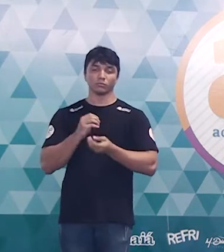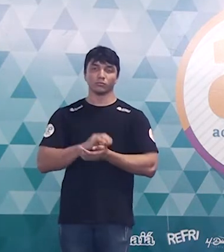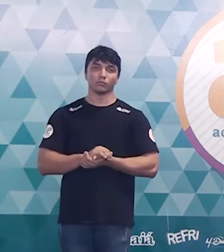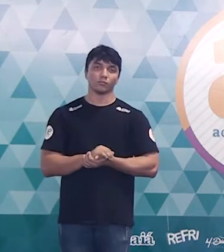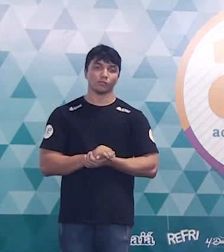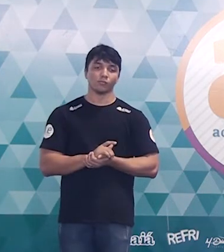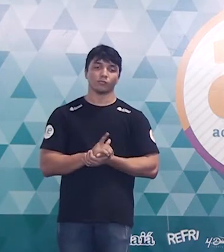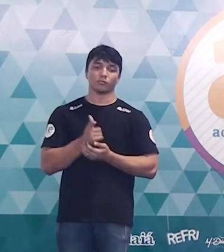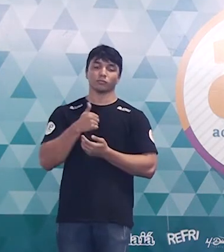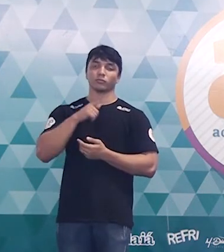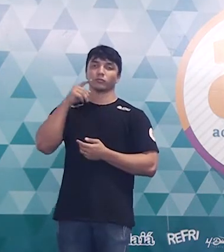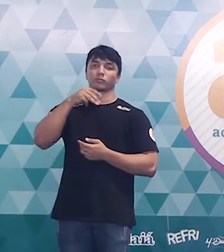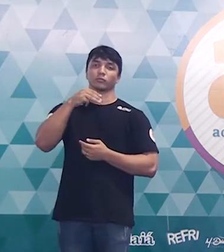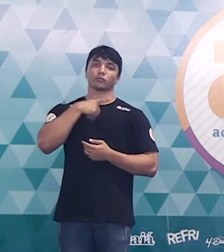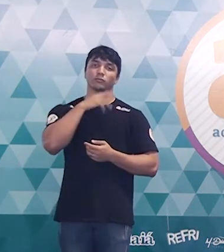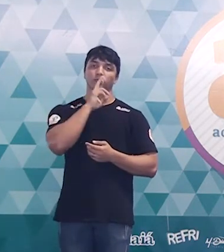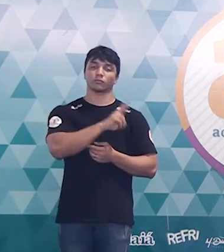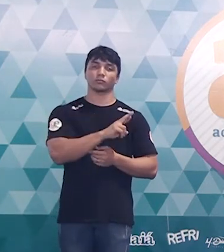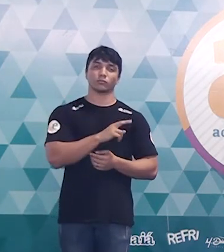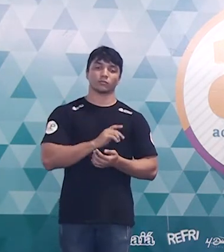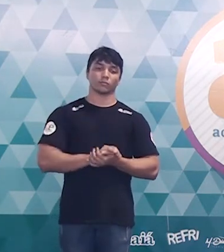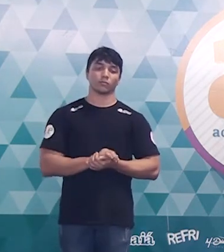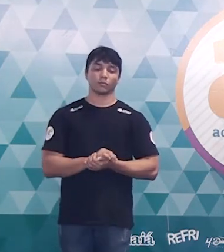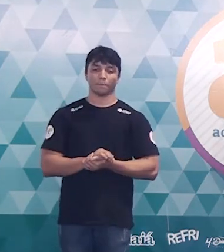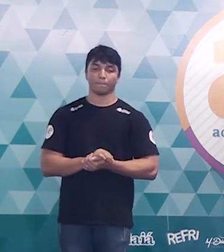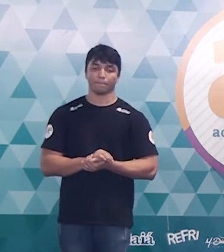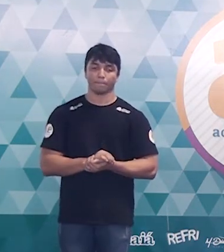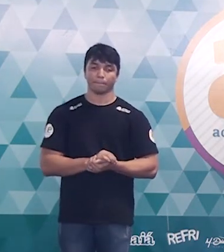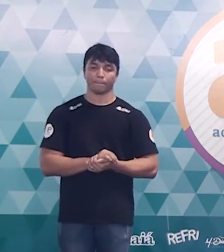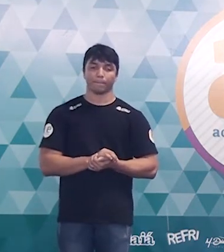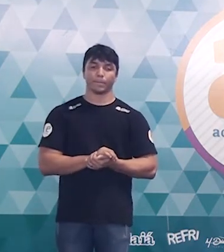nossas questões, a gente está resolvendo na lousa, né? Bom,